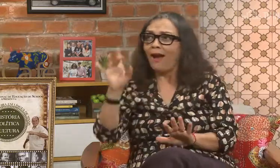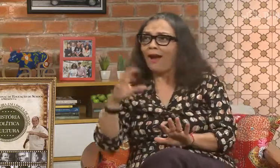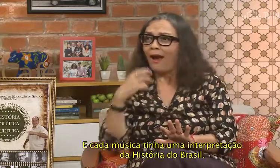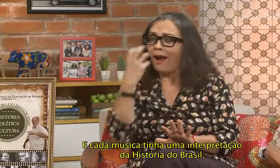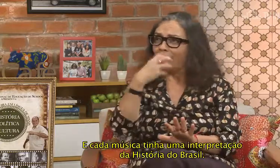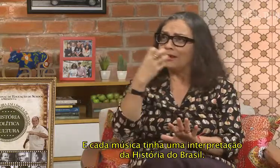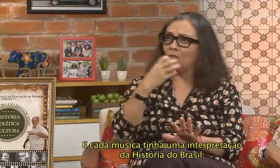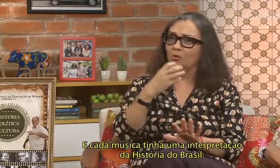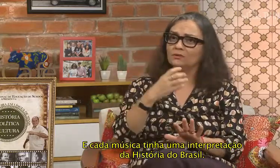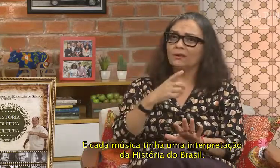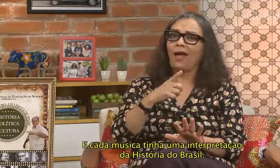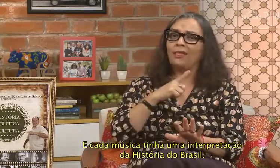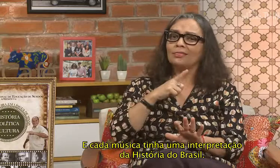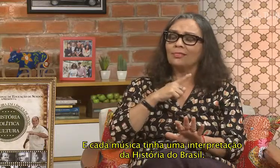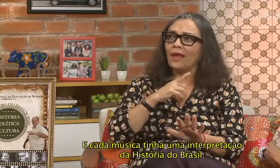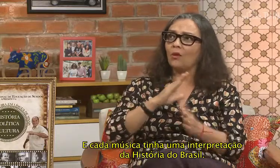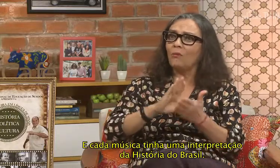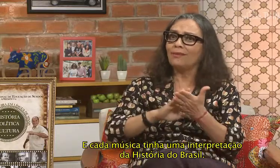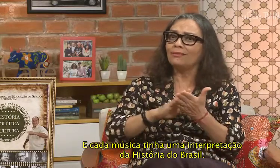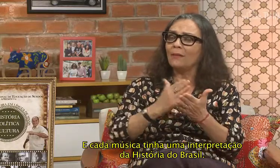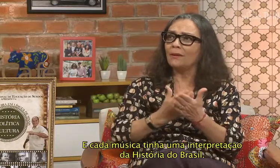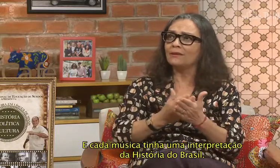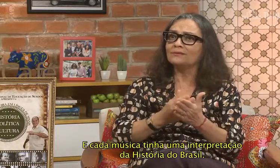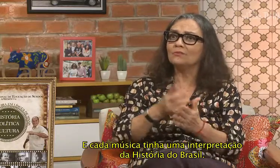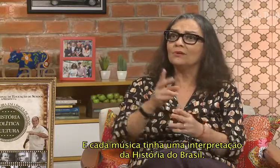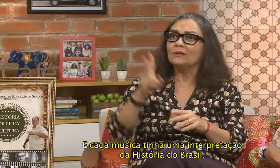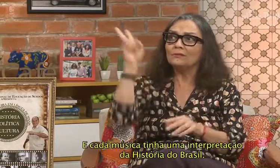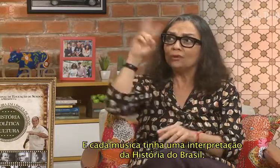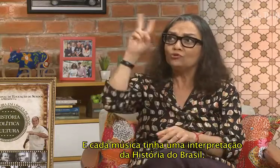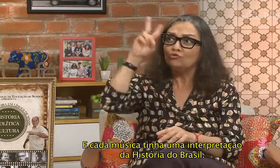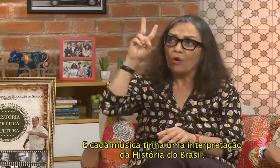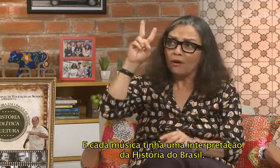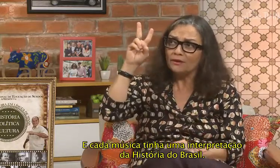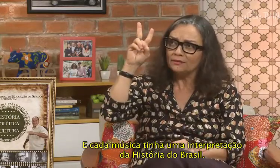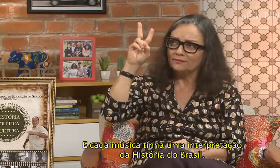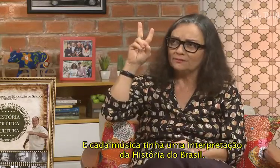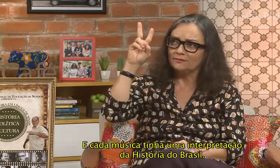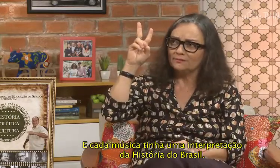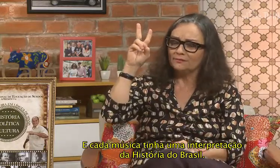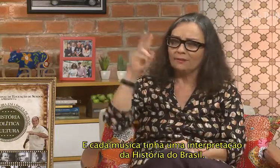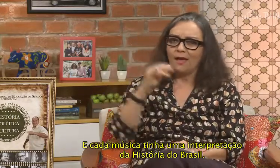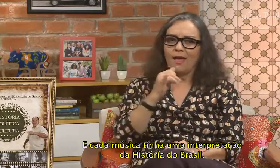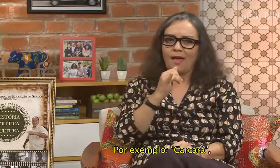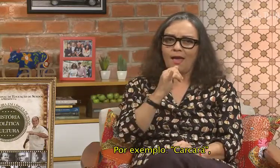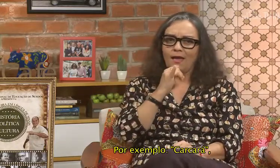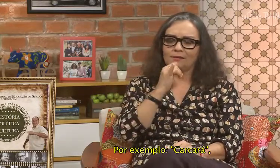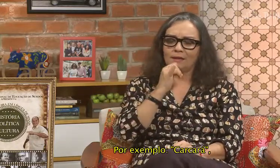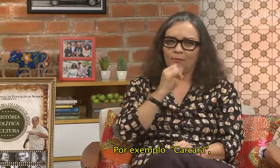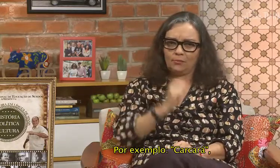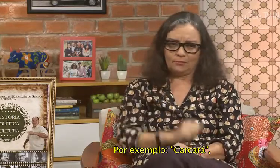E cada música tinha uma interpretação da história do Brasil. Por exemplo,